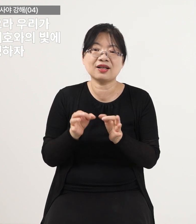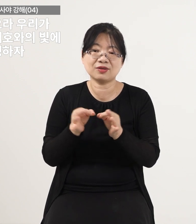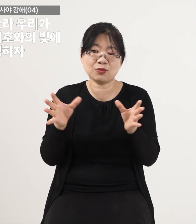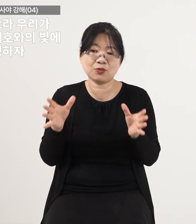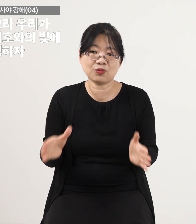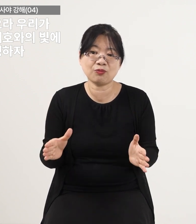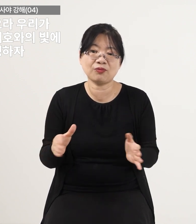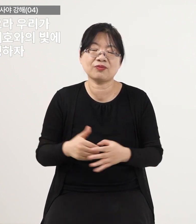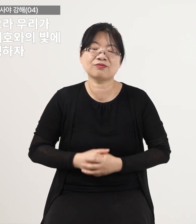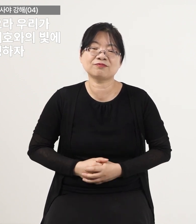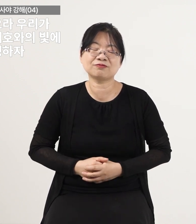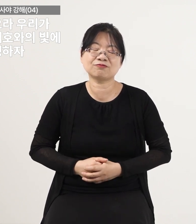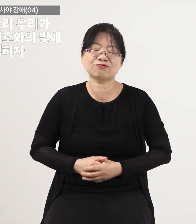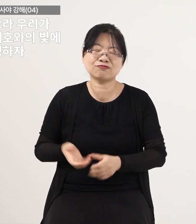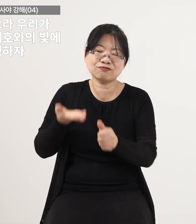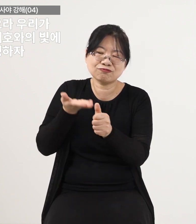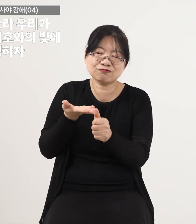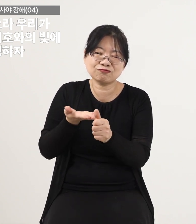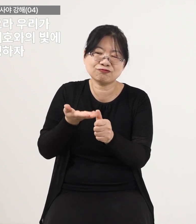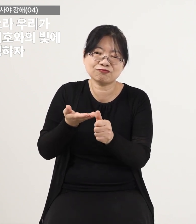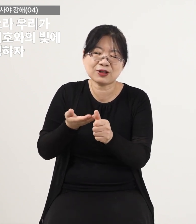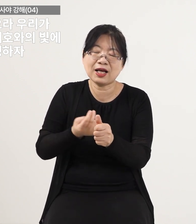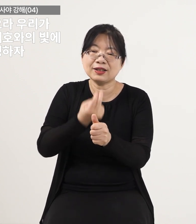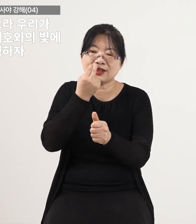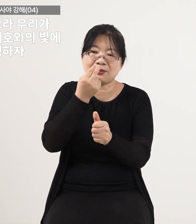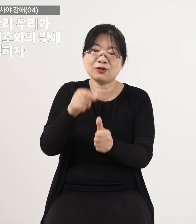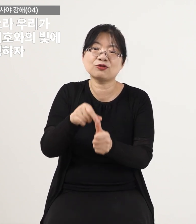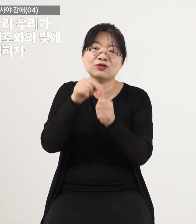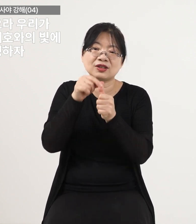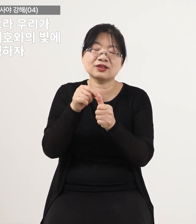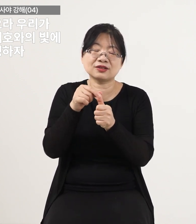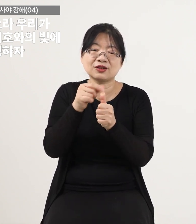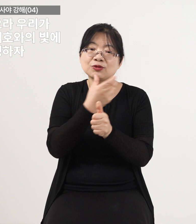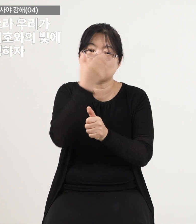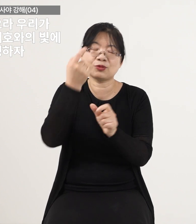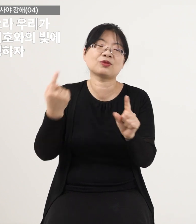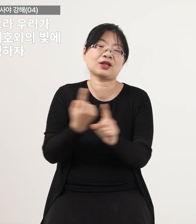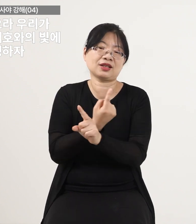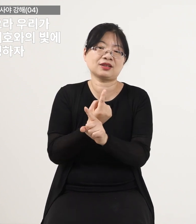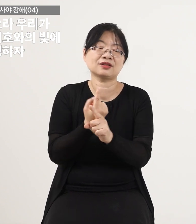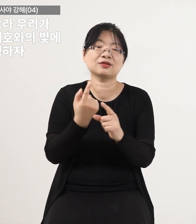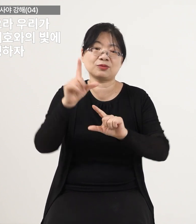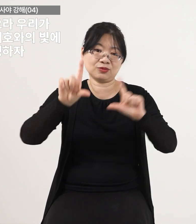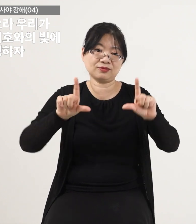시간 동안 먹여 살리겠다는 꿈으로 바뀌는 겁니다. 믿습니까?